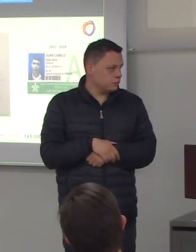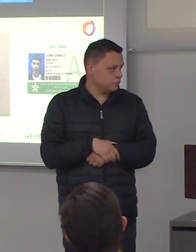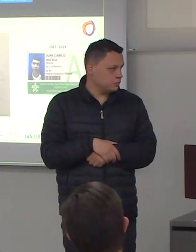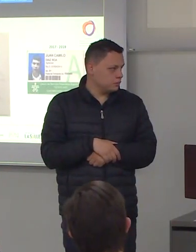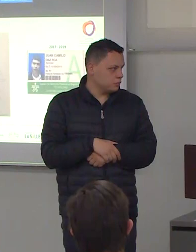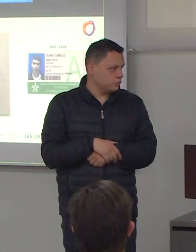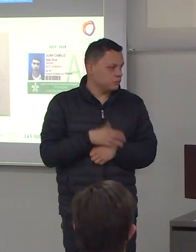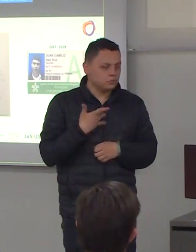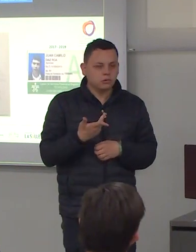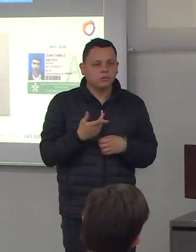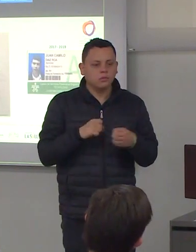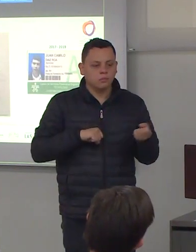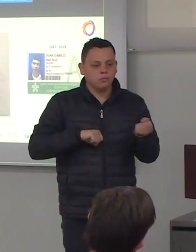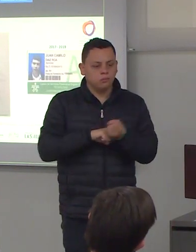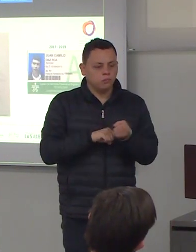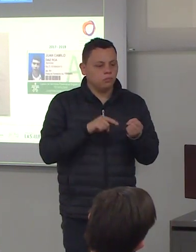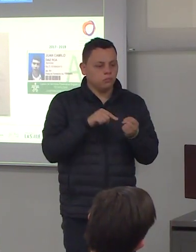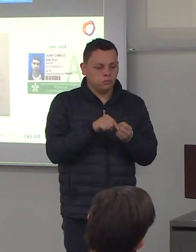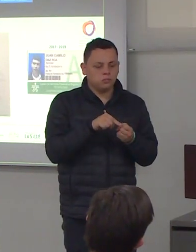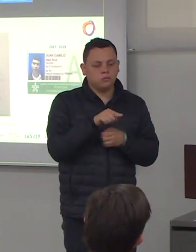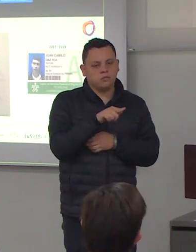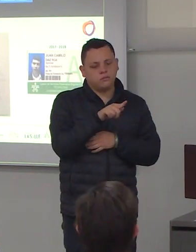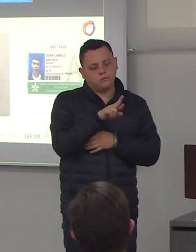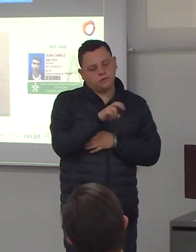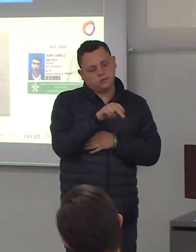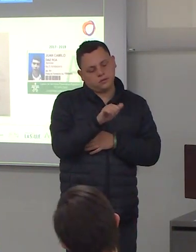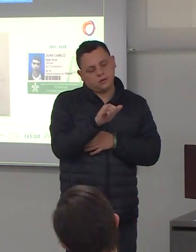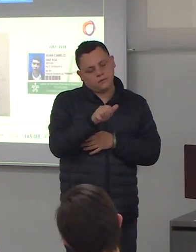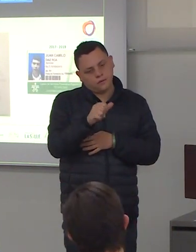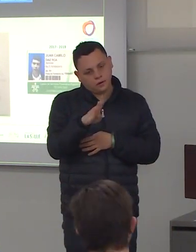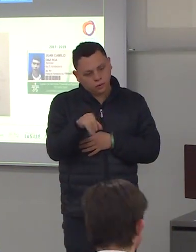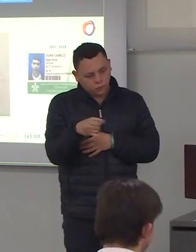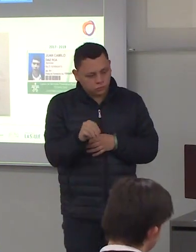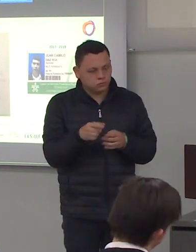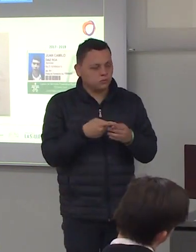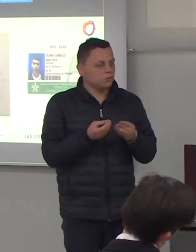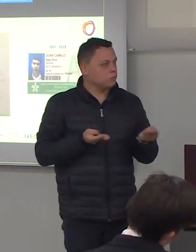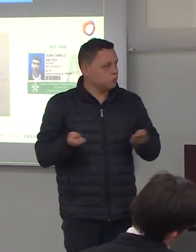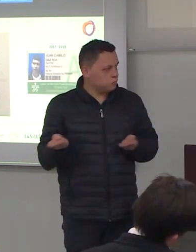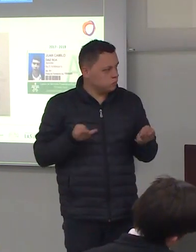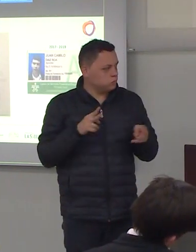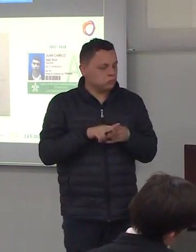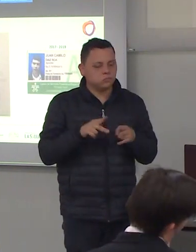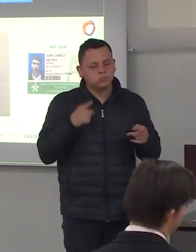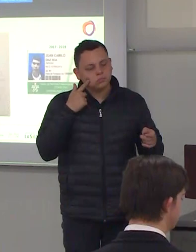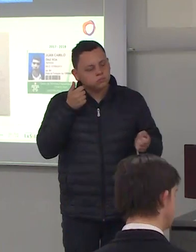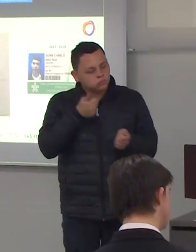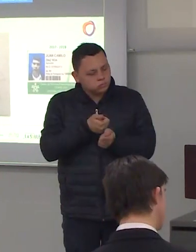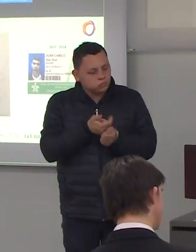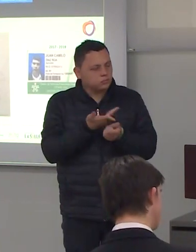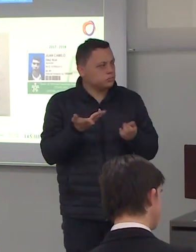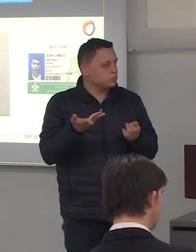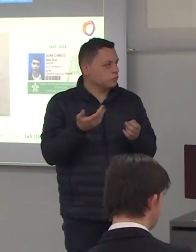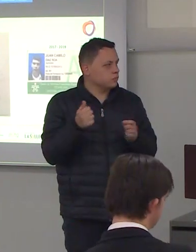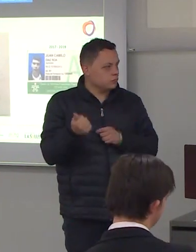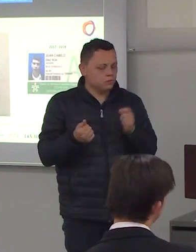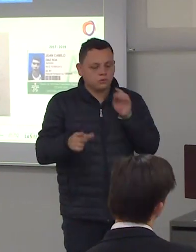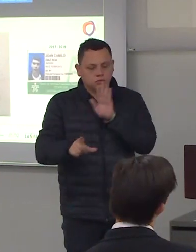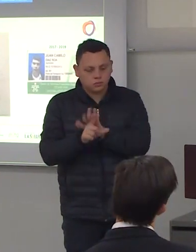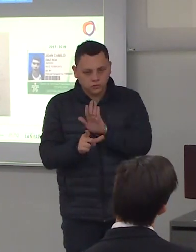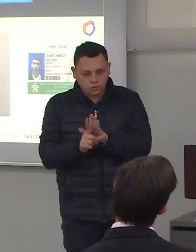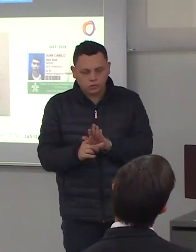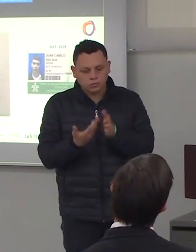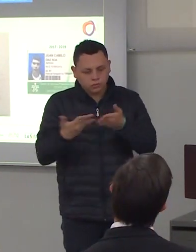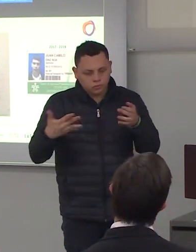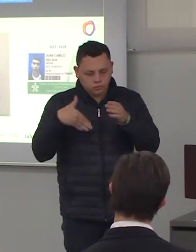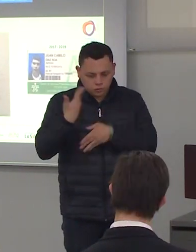Apoyo a la dirección de empleo de trabajo, llevo la correspondencia, estoy pendiente de las comisiones y legalizaciones